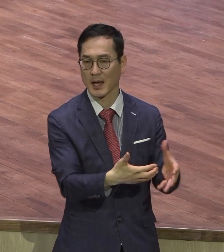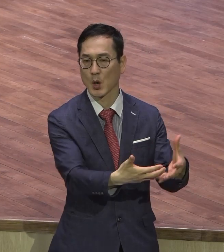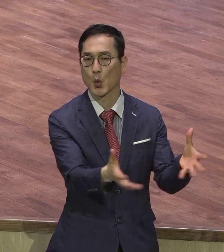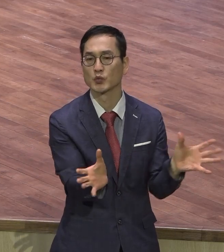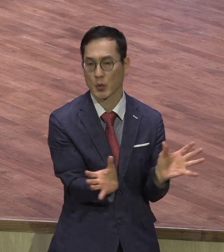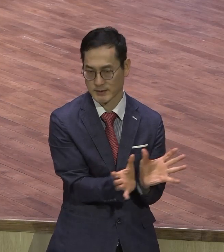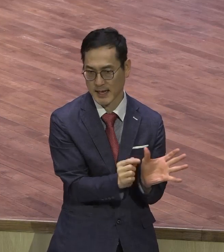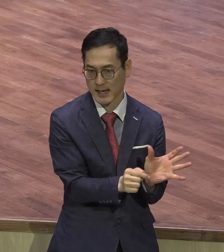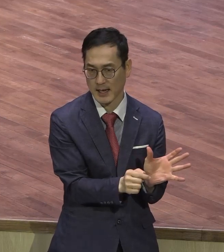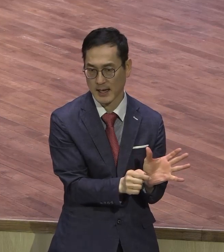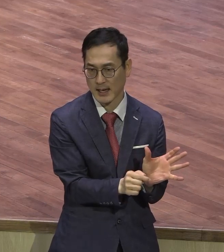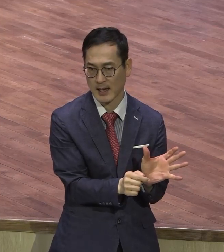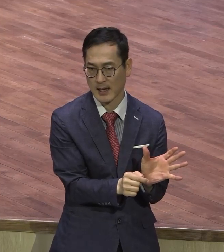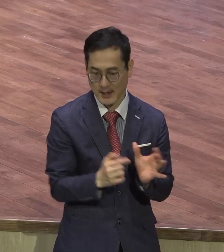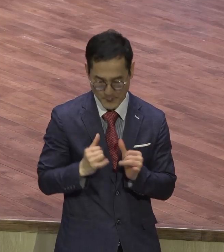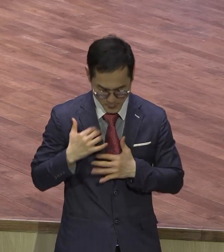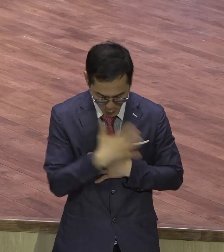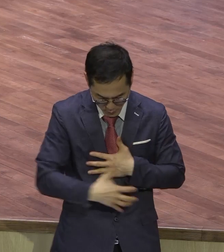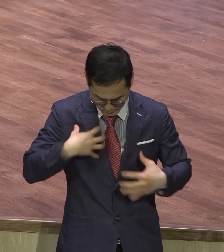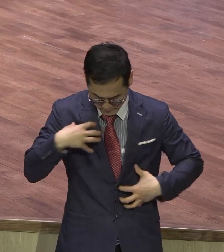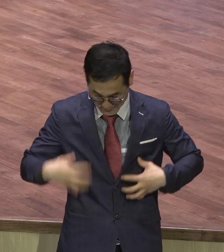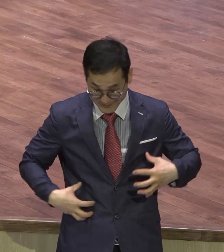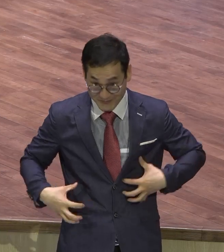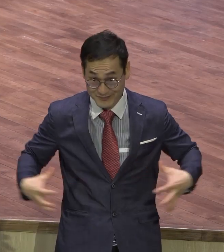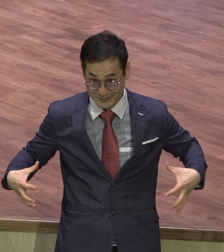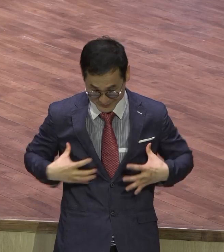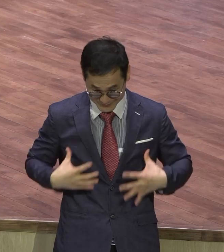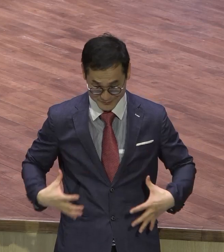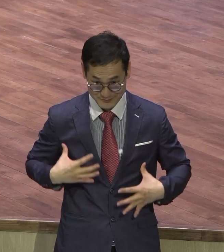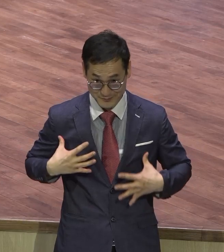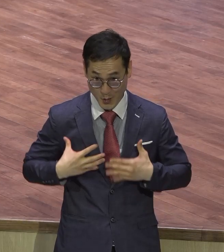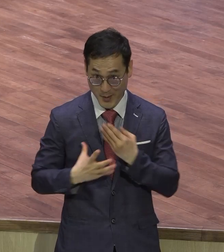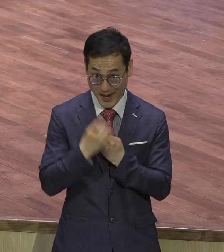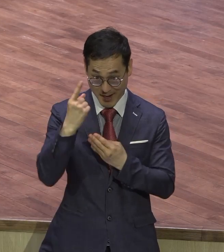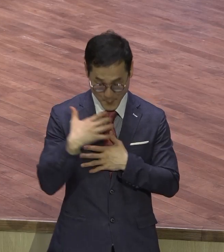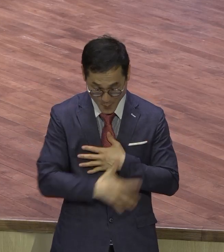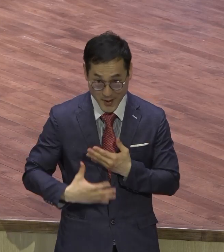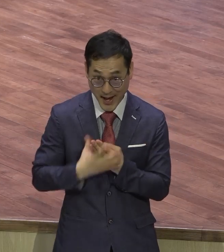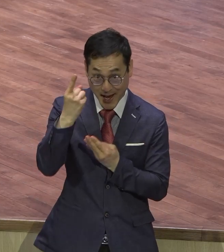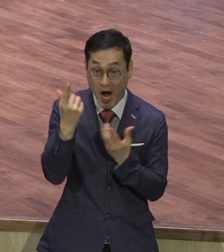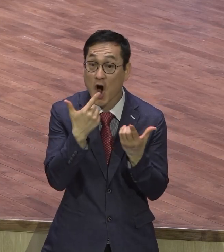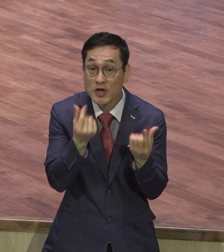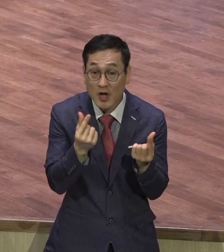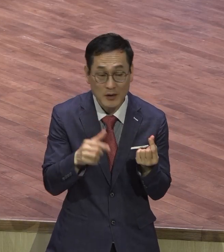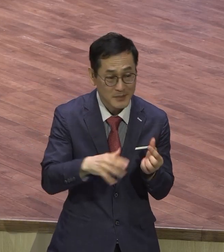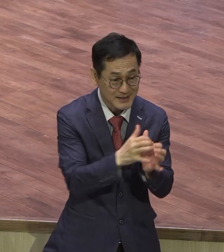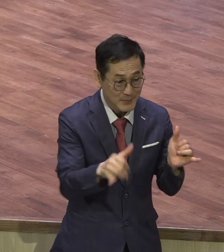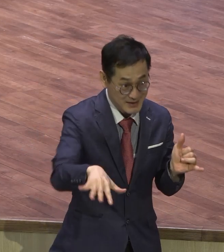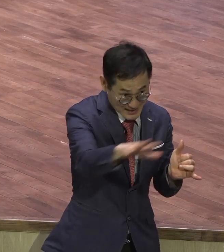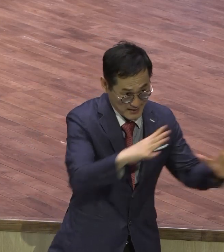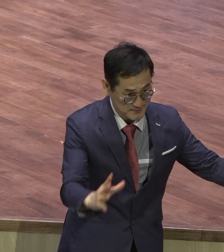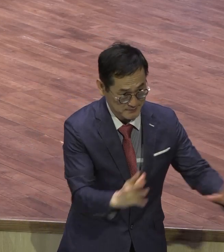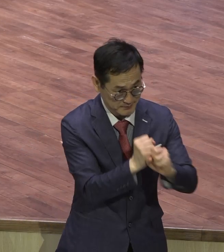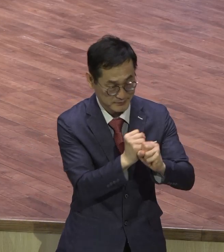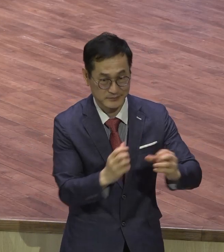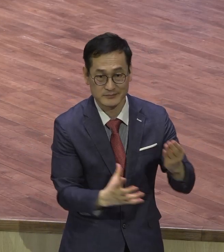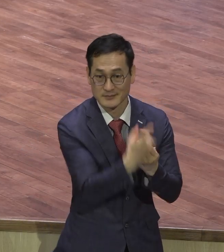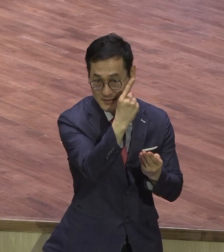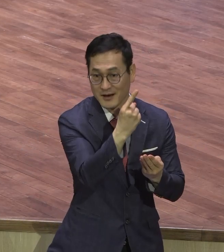한마디로 지체의식, 원리서식 이걸 가지고 신앙생활을 하라 그